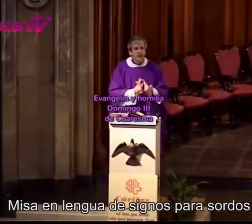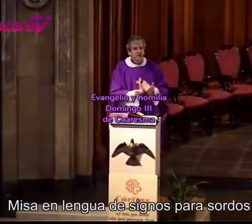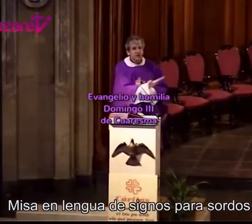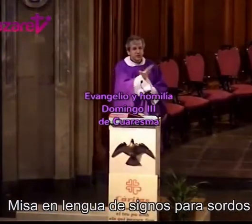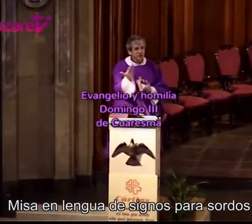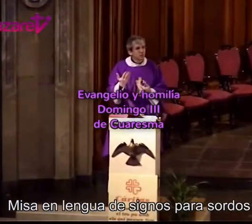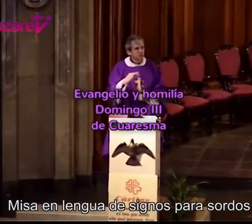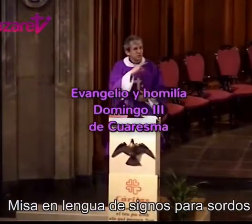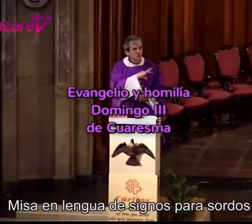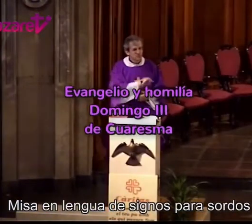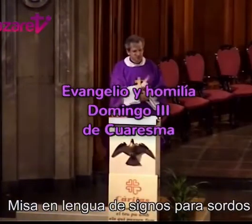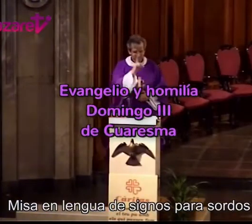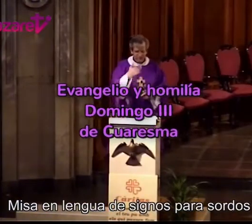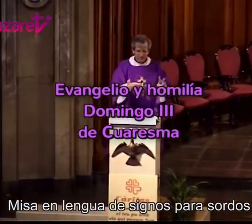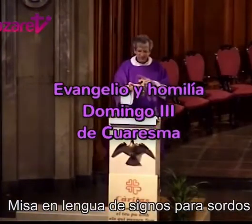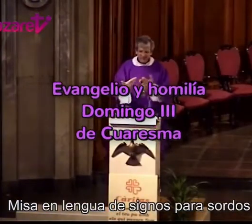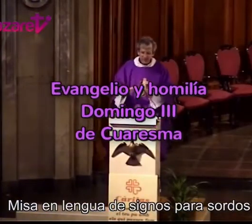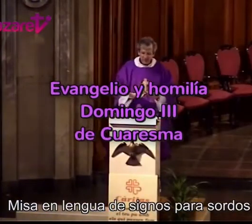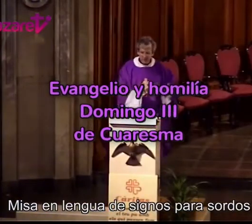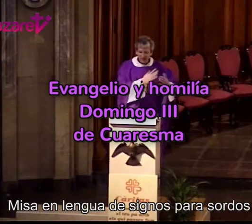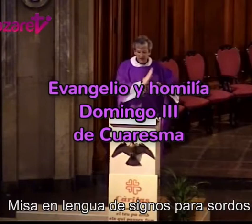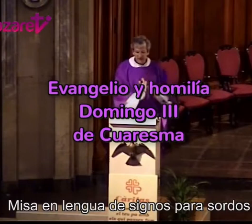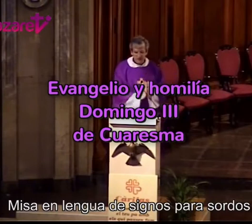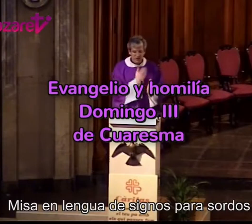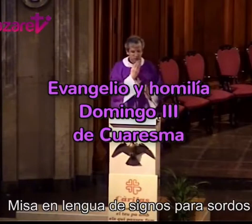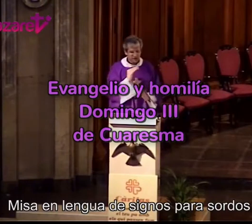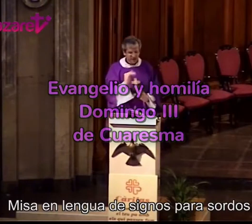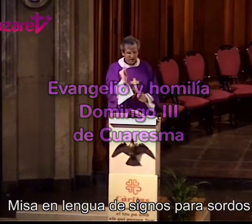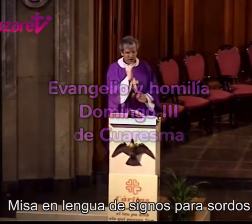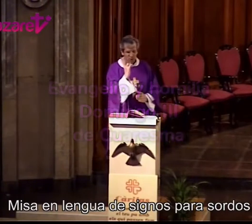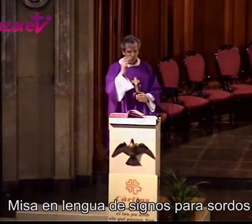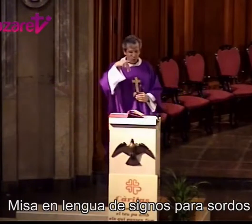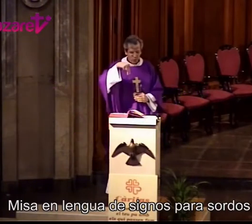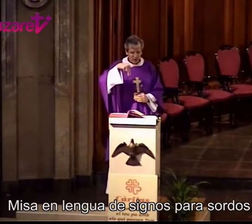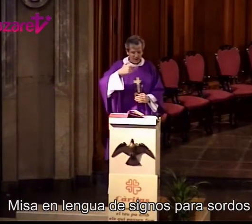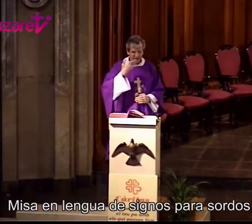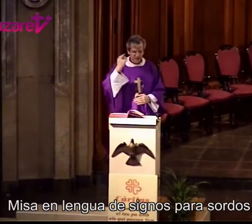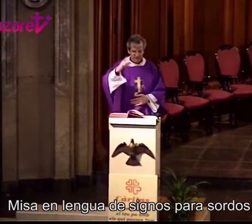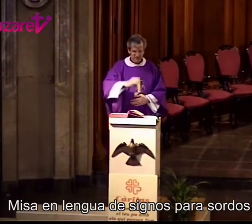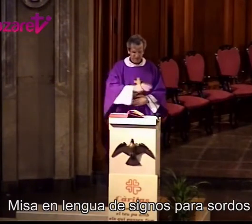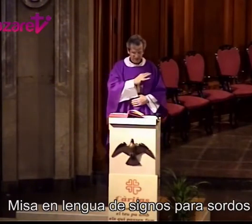El Señor esté con vosotros. Y con tu espíritu. Lectura del Evangelio según San Juan. Gloria a ti,